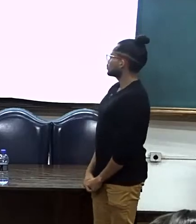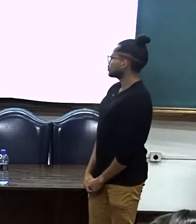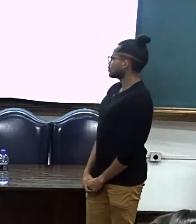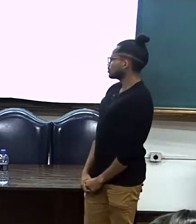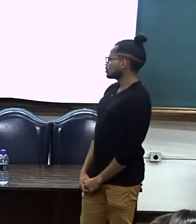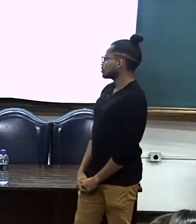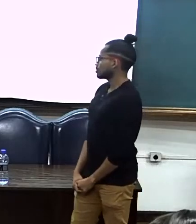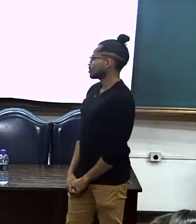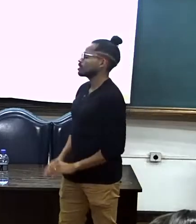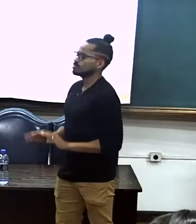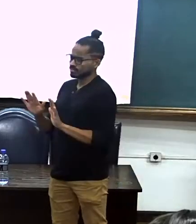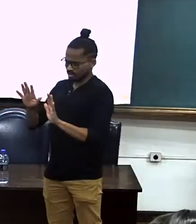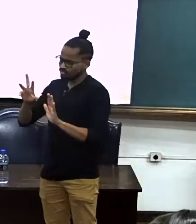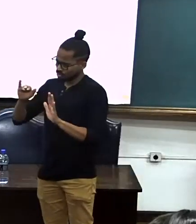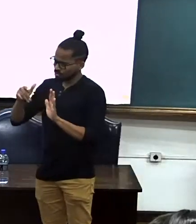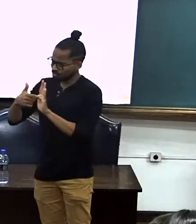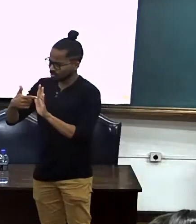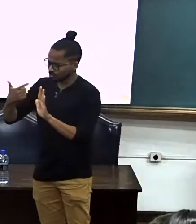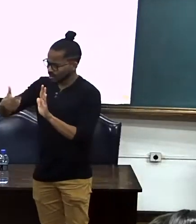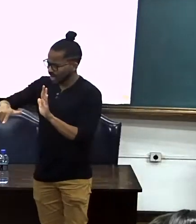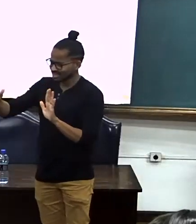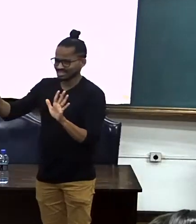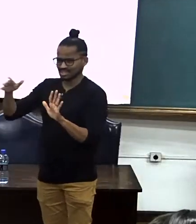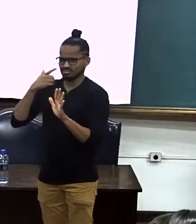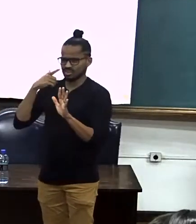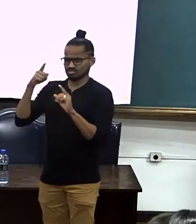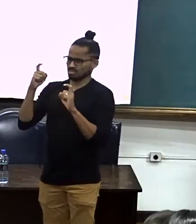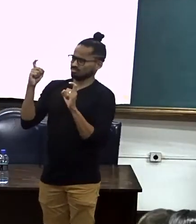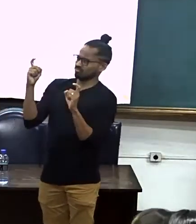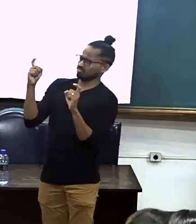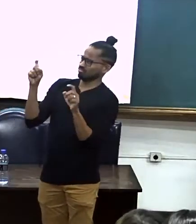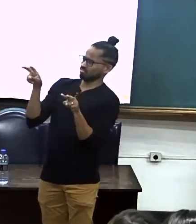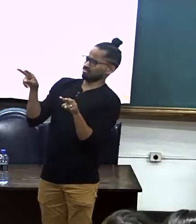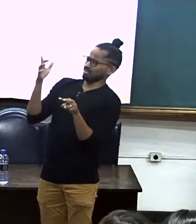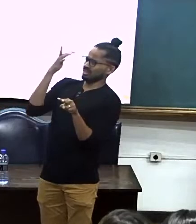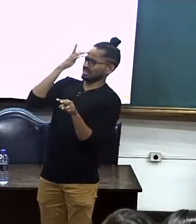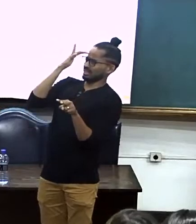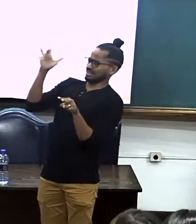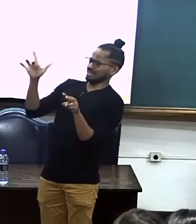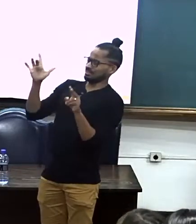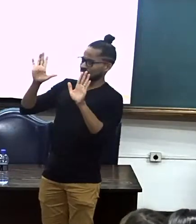We will talk more. I see many frowns. Okay.